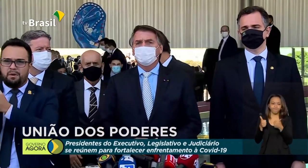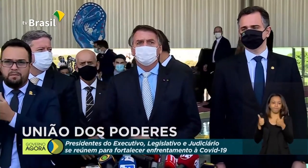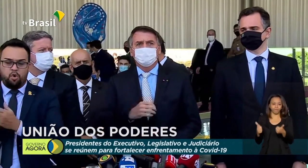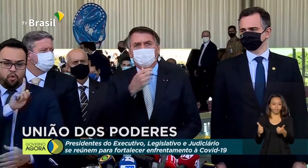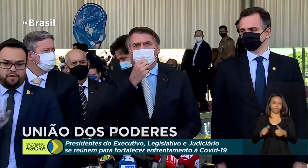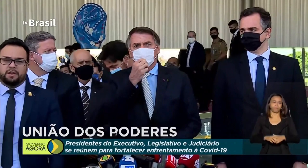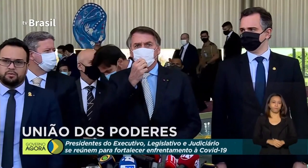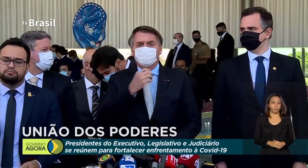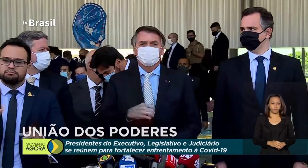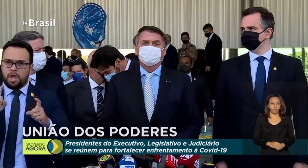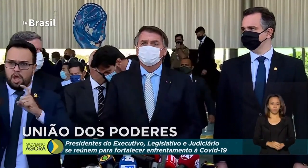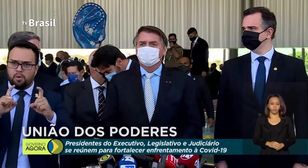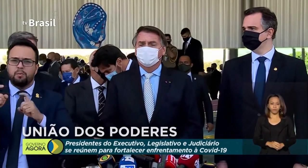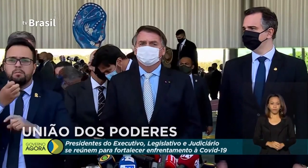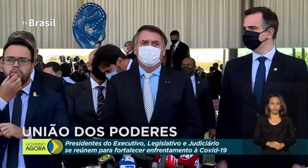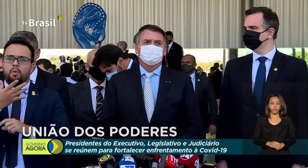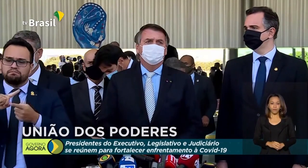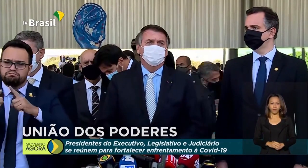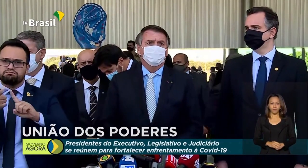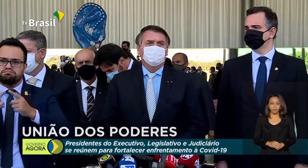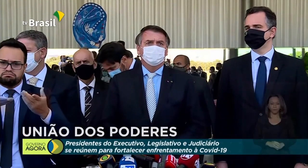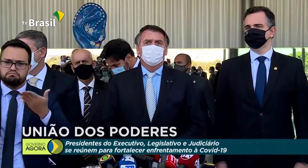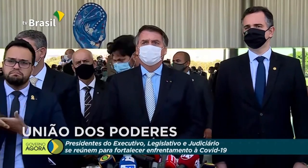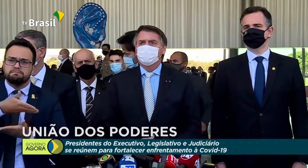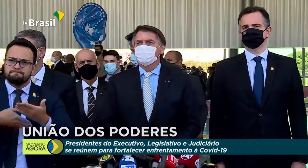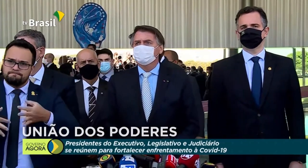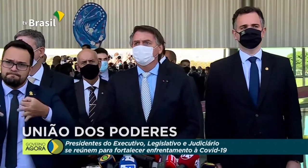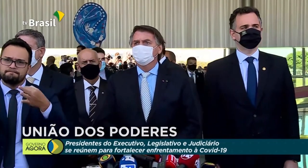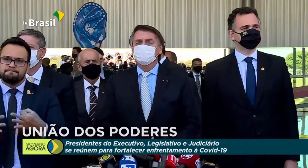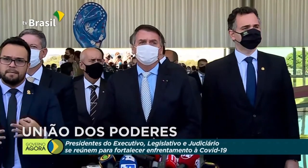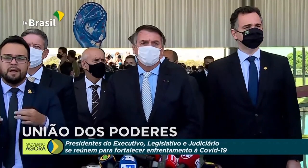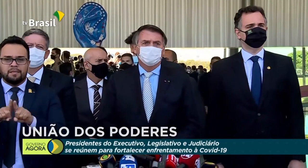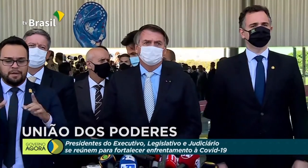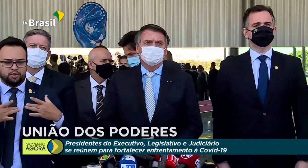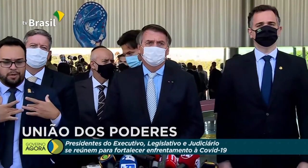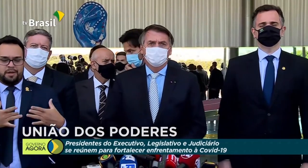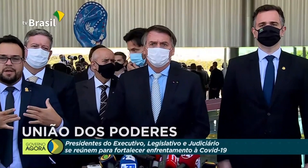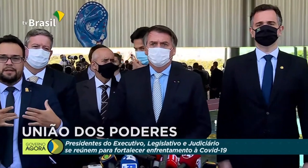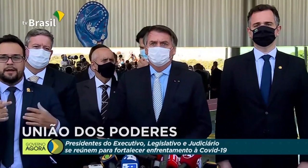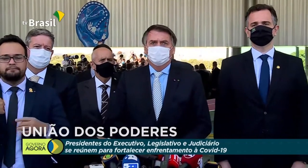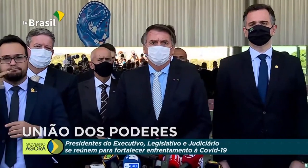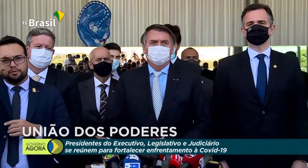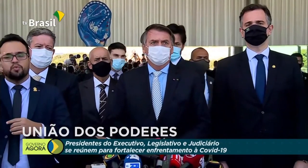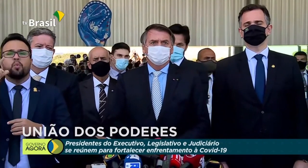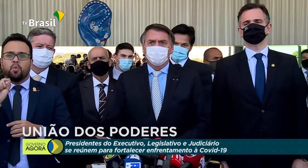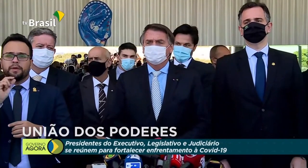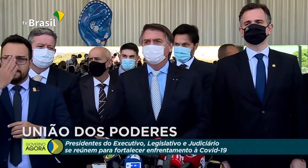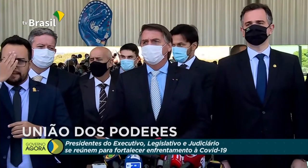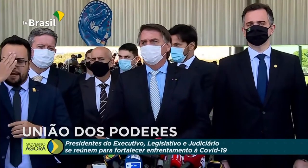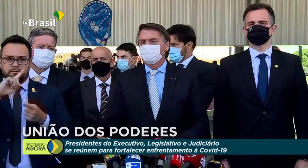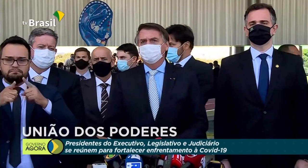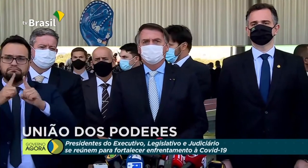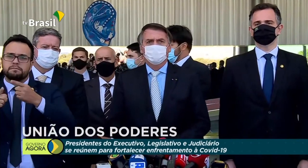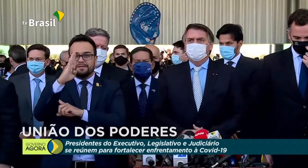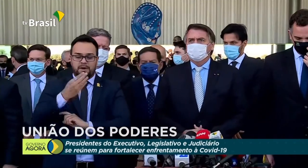Mais do que a harmonia, imperou a solidariedade e a intenção de minimizarmos os efeitos